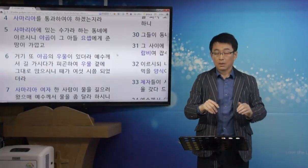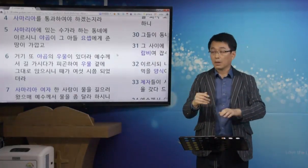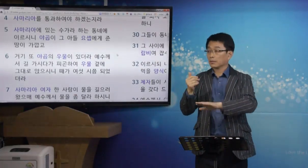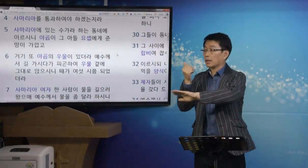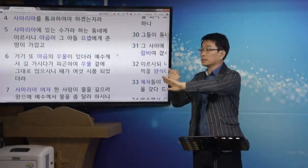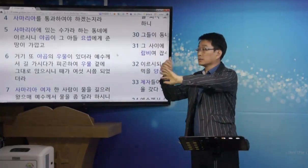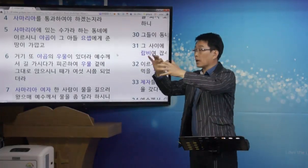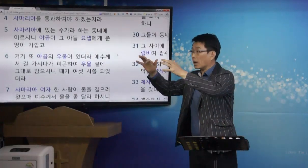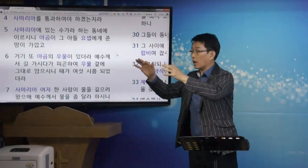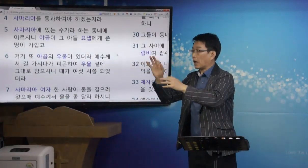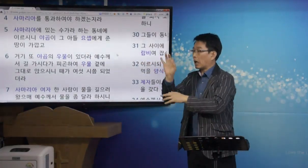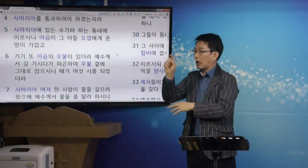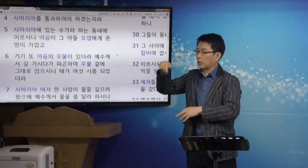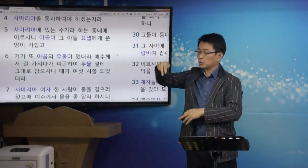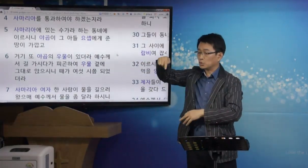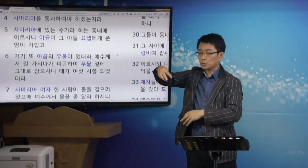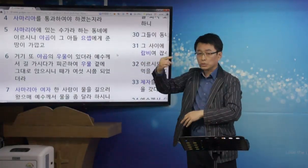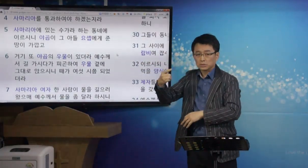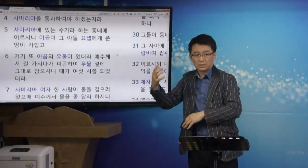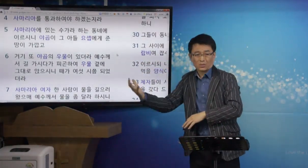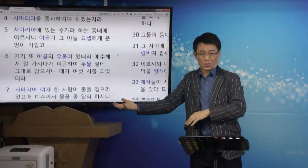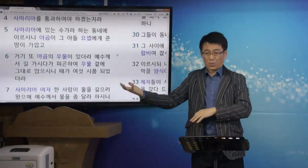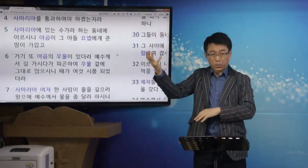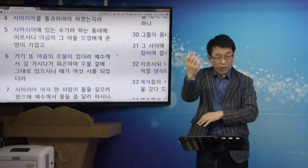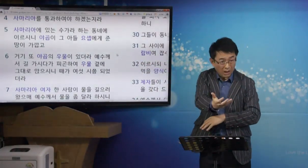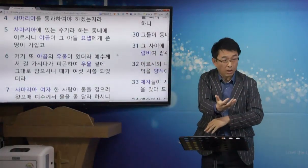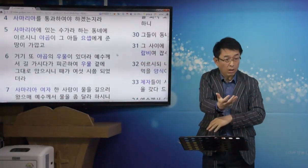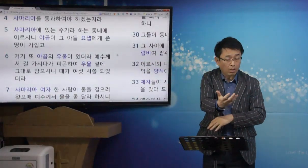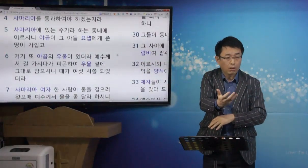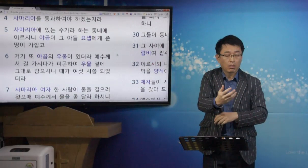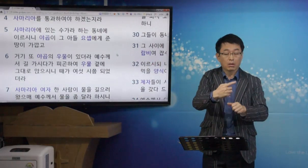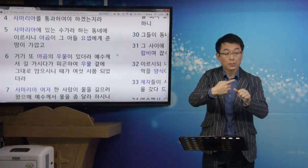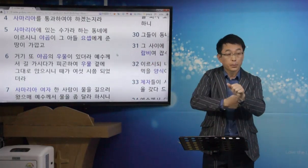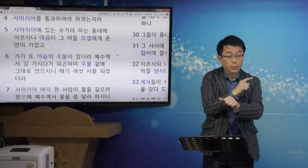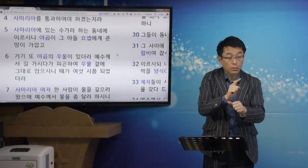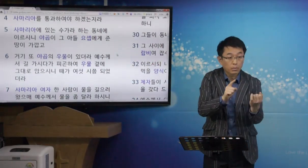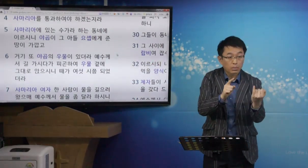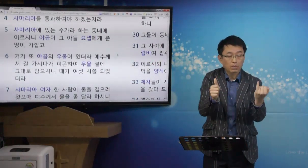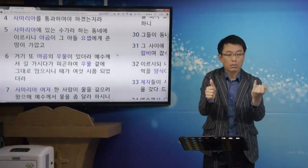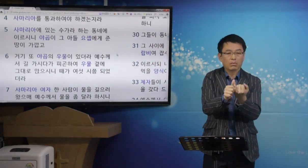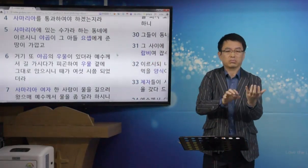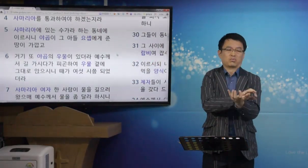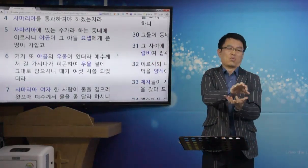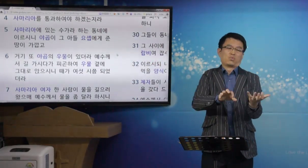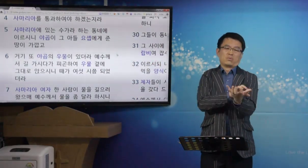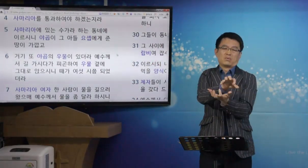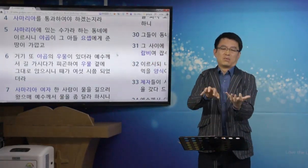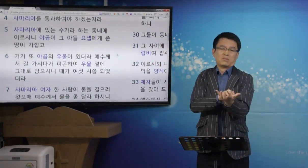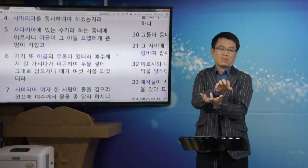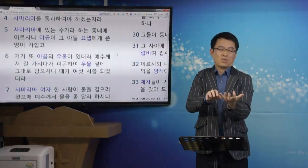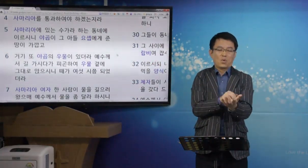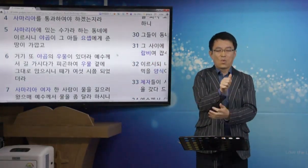흩어지게 되었습니다. 다른 나라 아수르 세력들이 이곳에 점령하고 이사오고